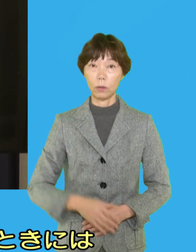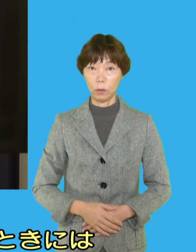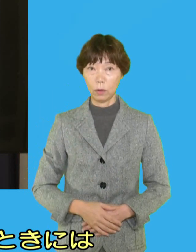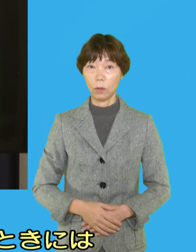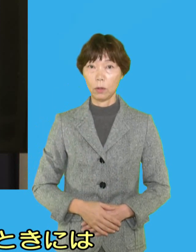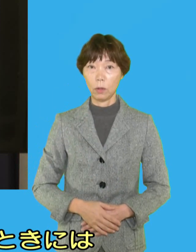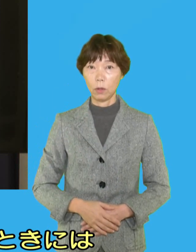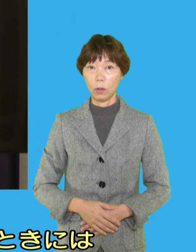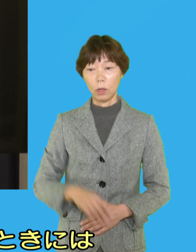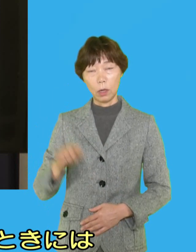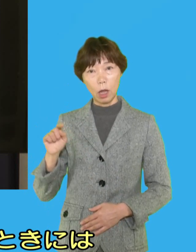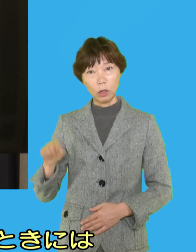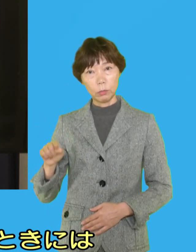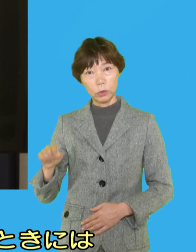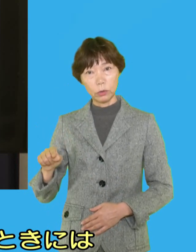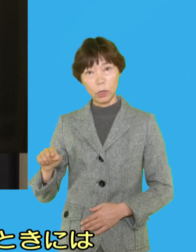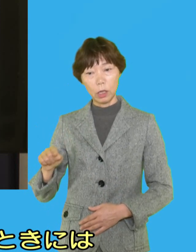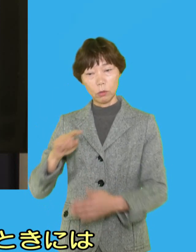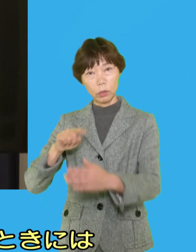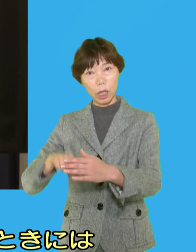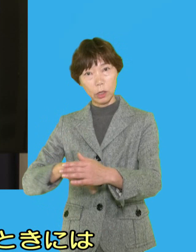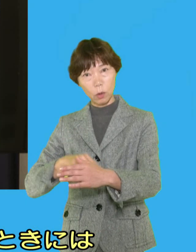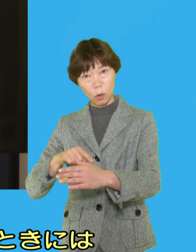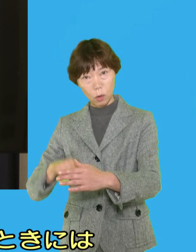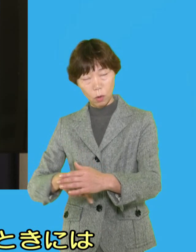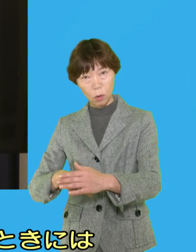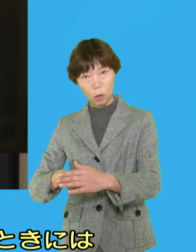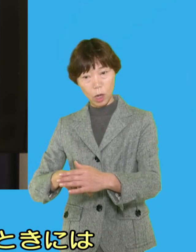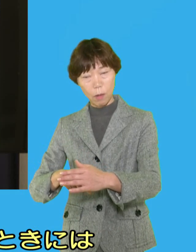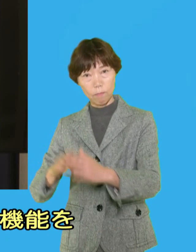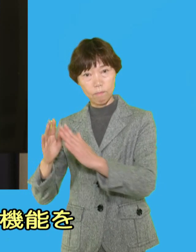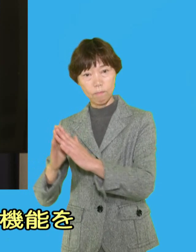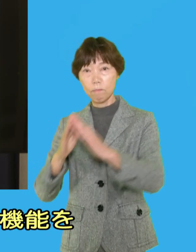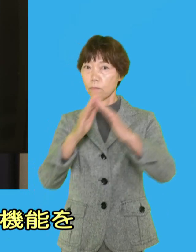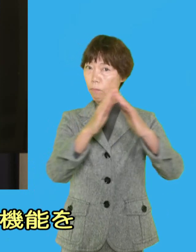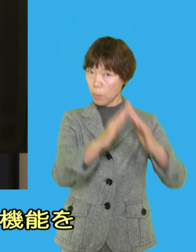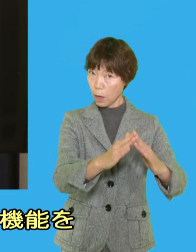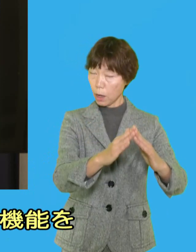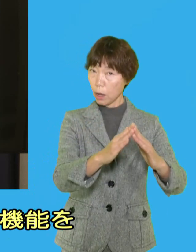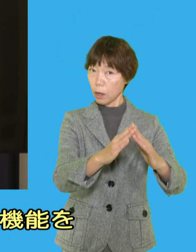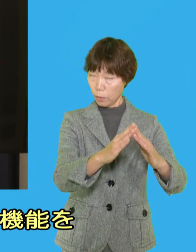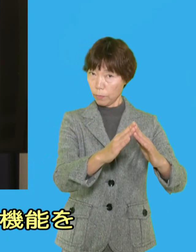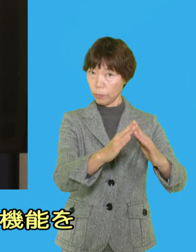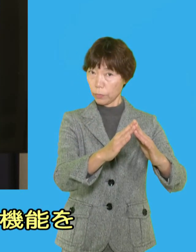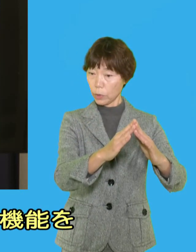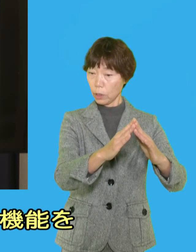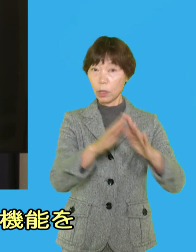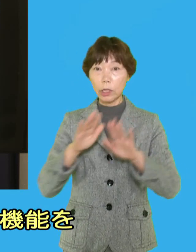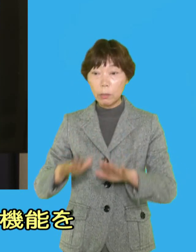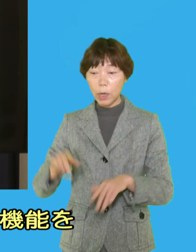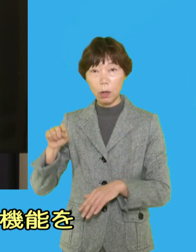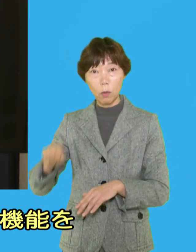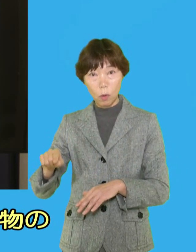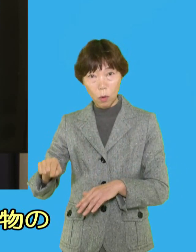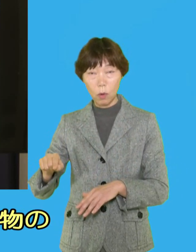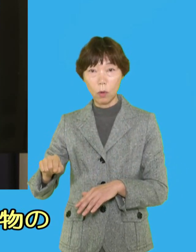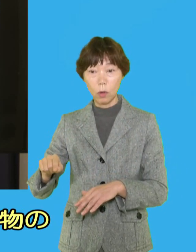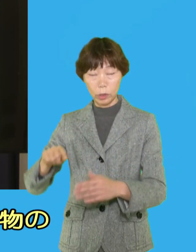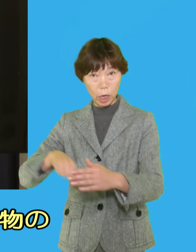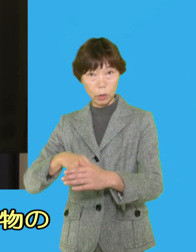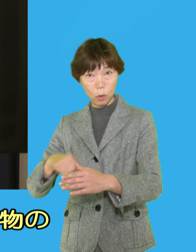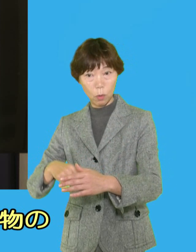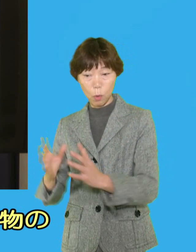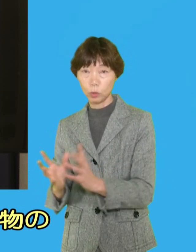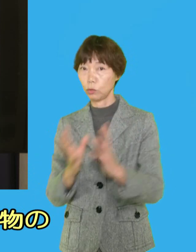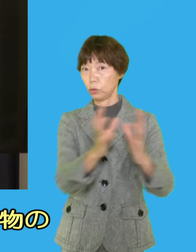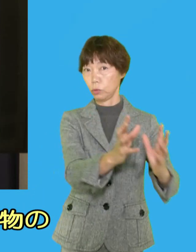館の機能がここに移って拡充されたときにはですね、今博物館で持っている機能を移してくると、そこにはその